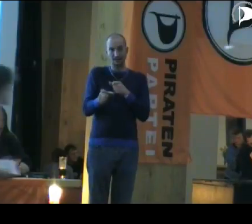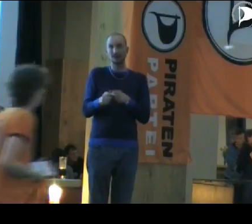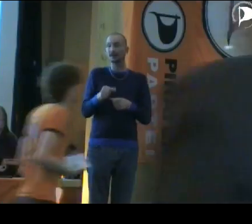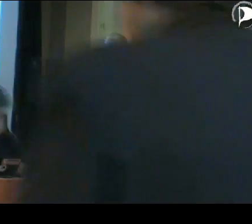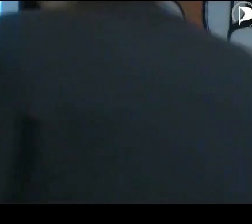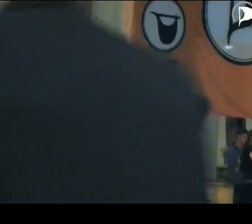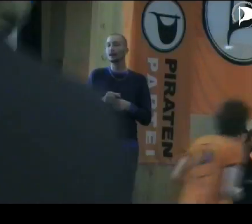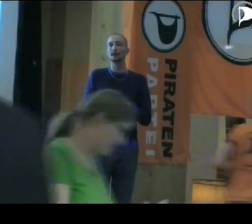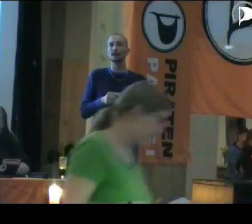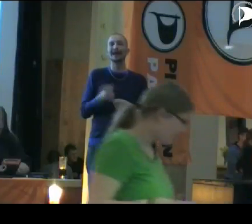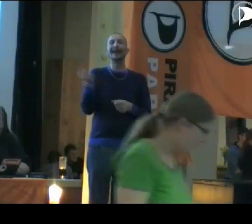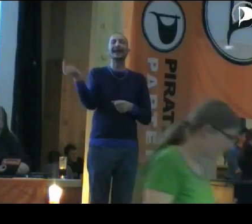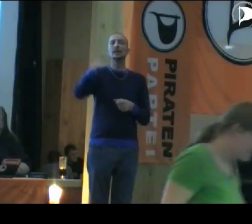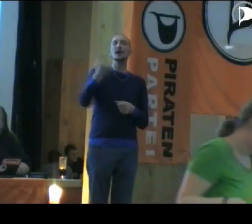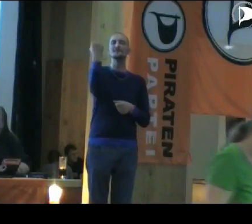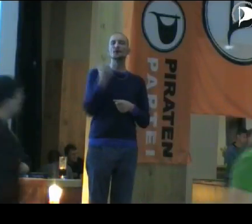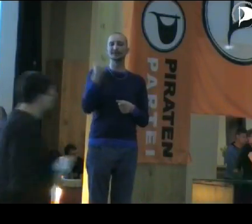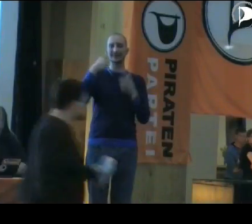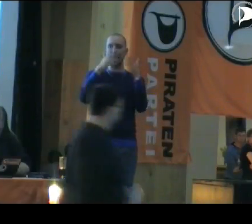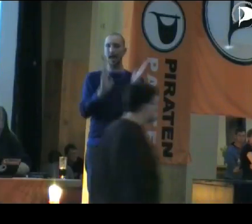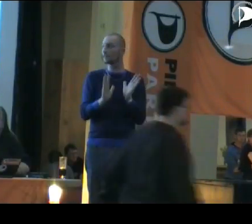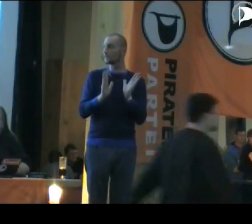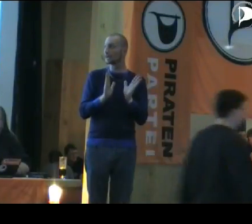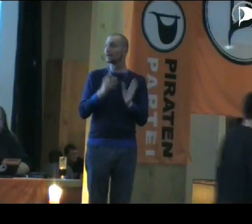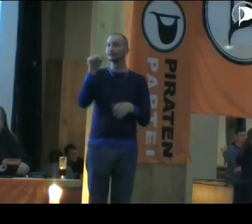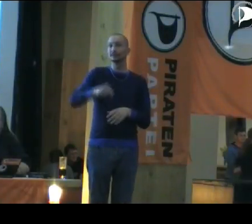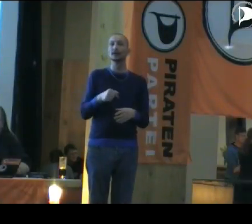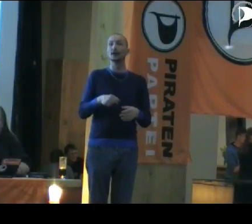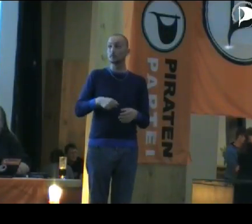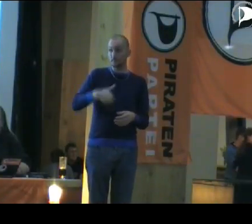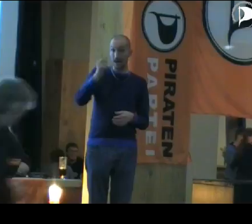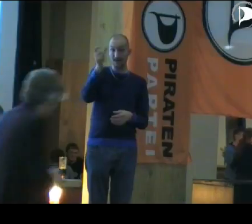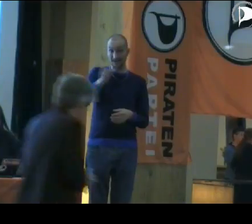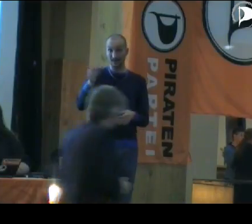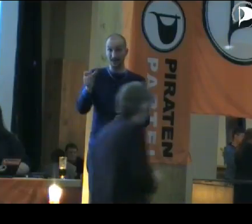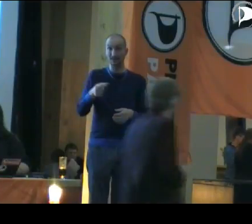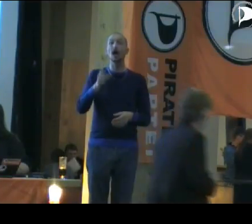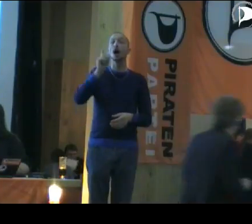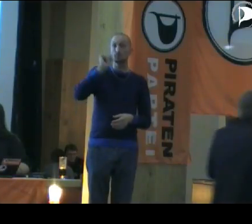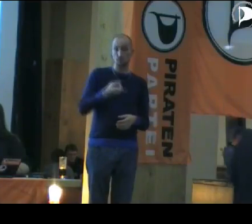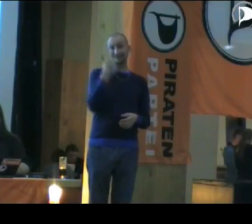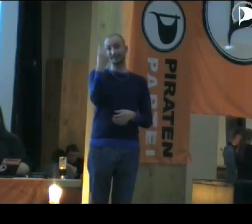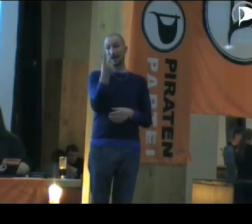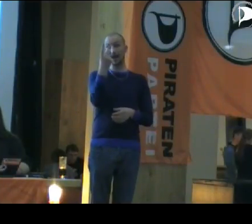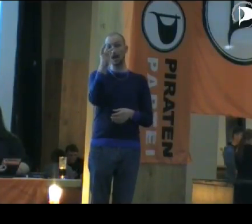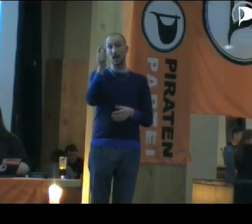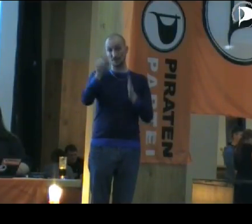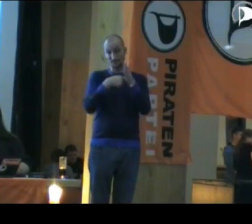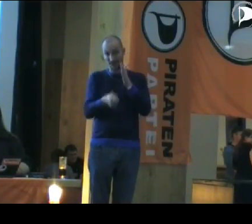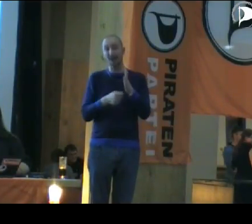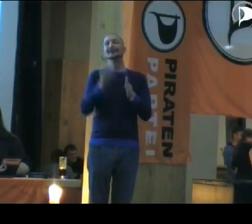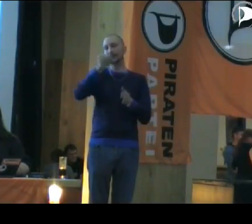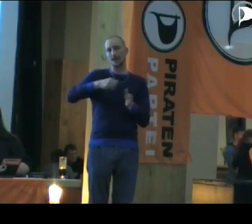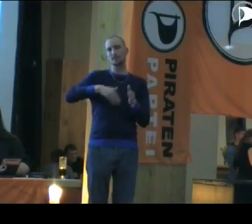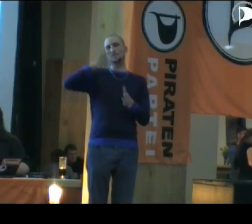gibt es weitere kandidaten für das amt des ersatz schiedsrichter müssen mindestens zwei wählern scheint können aber auch mehr